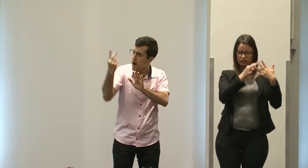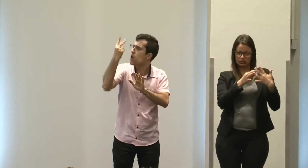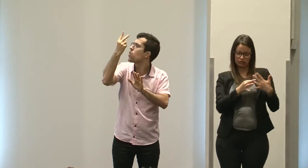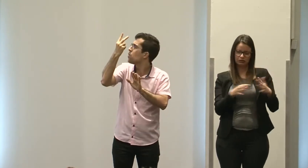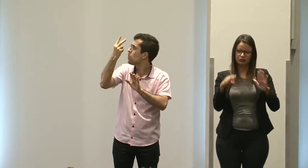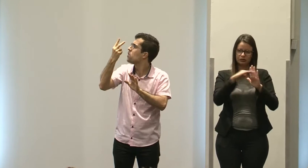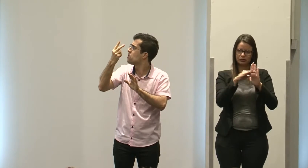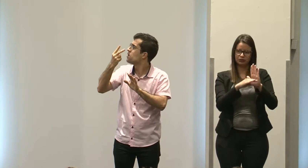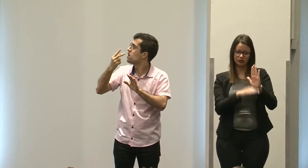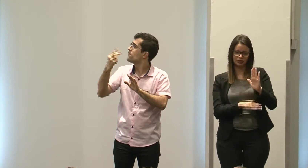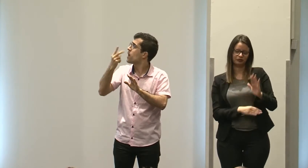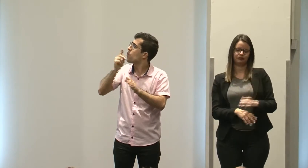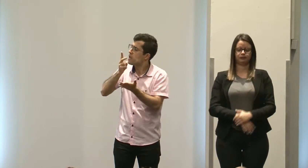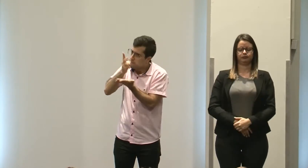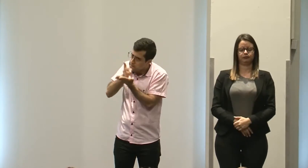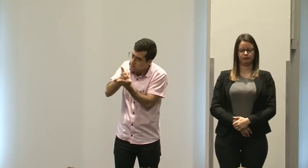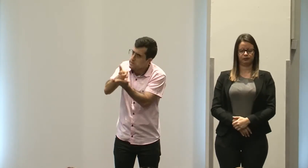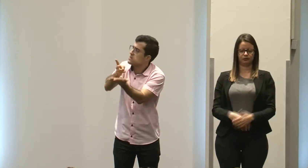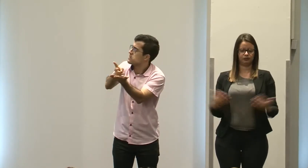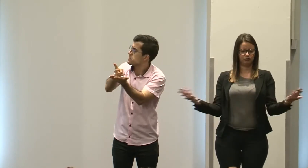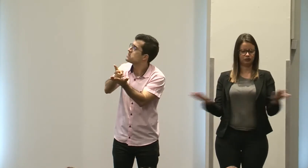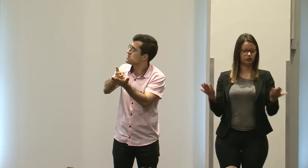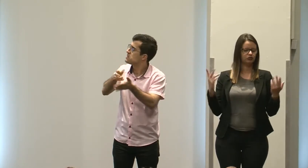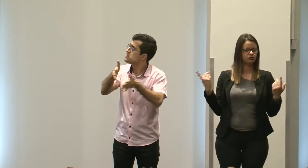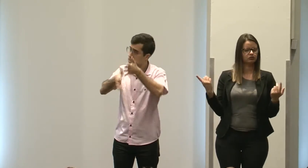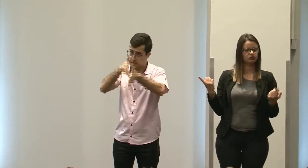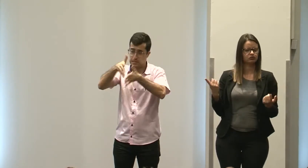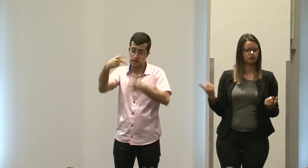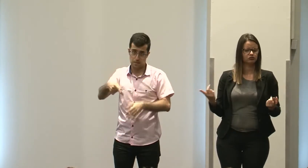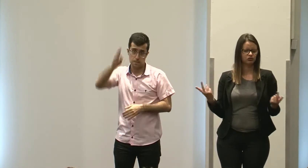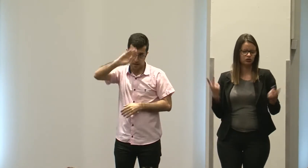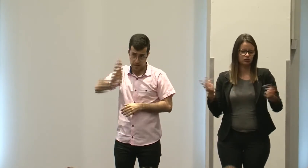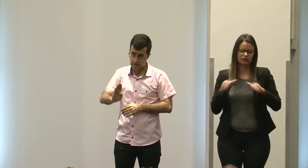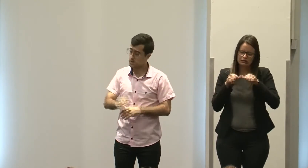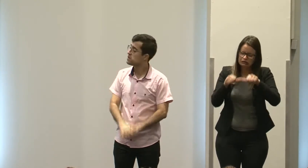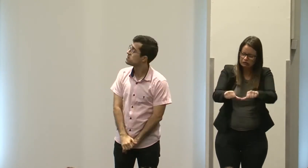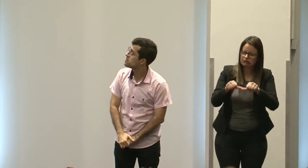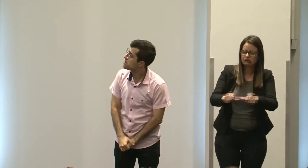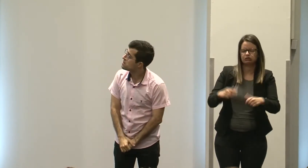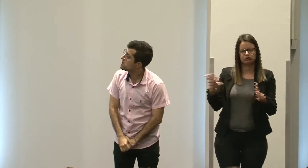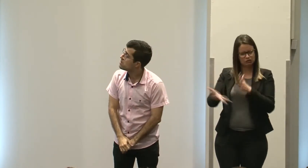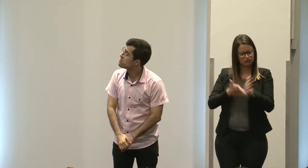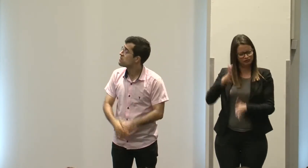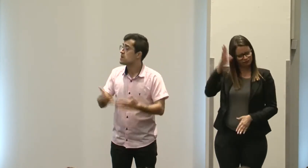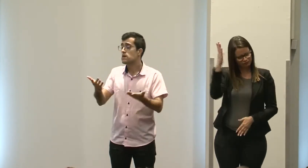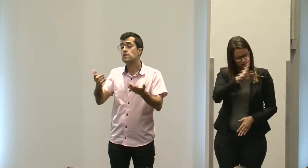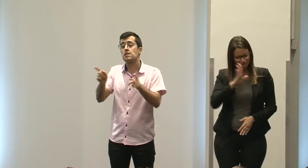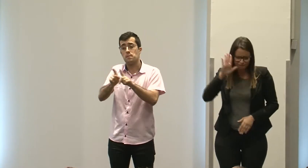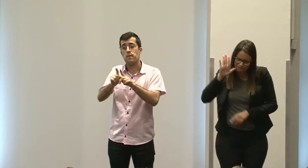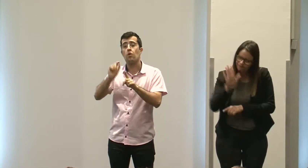Com o objetivo de valorizar e perpetuar a língua de sinais no Brasil.